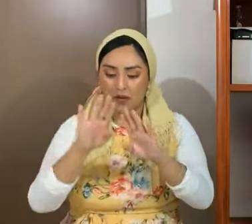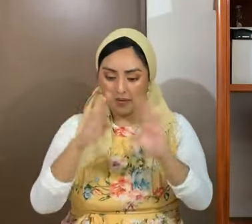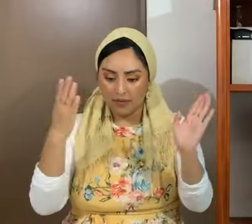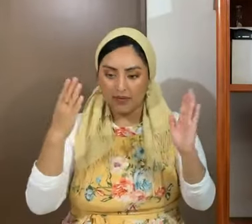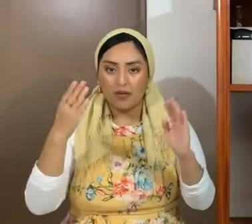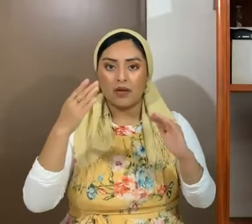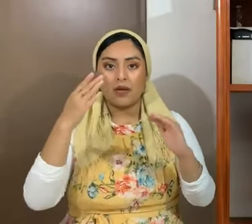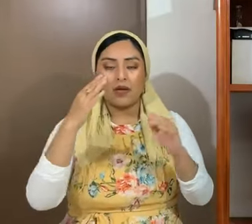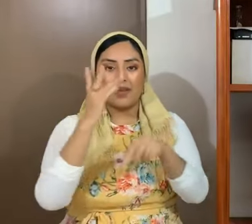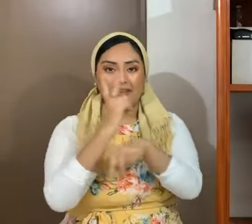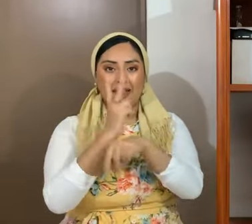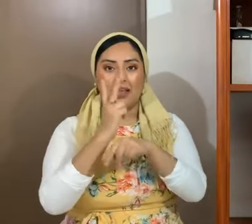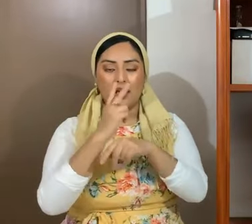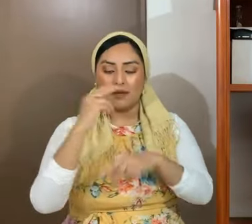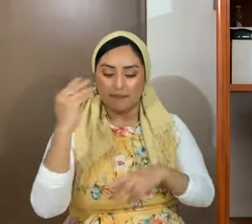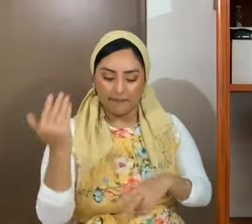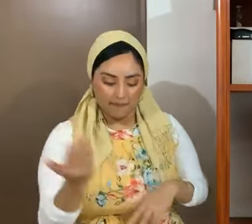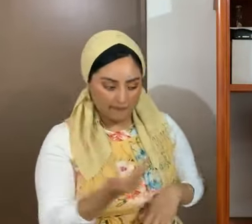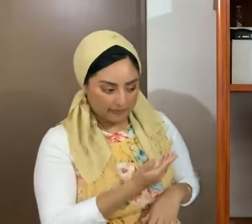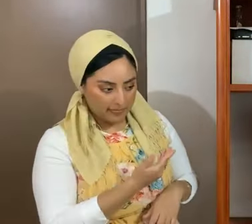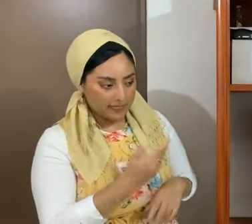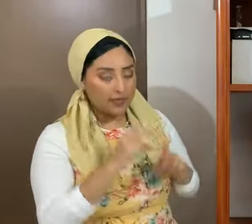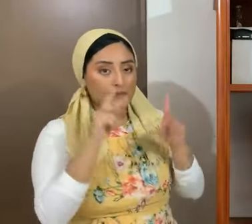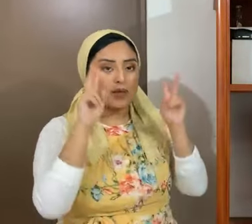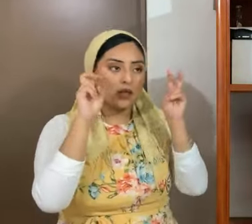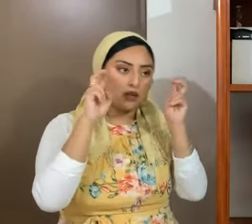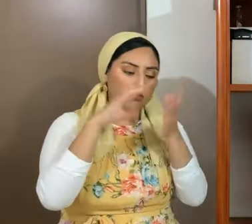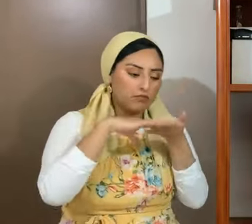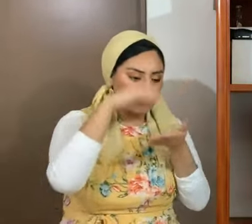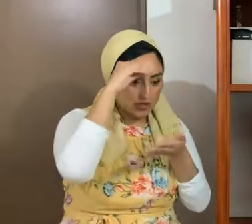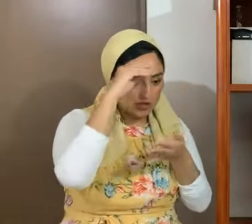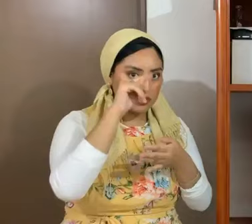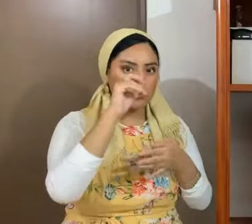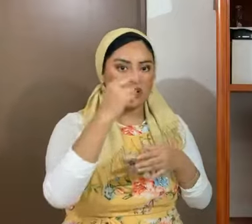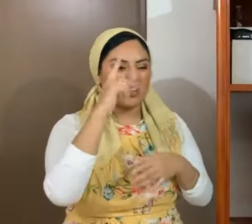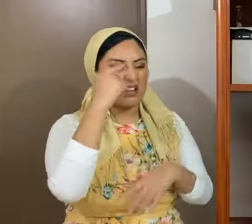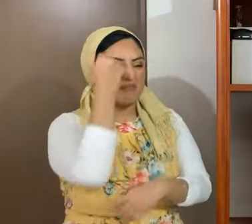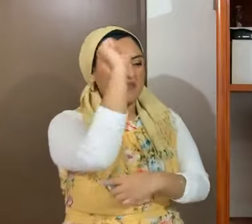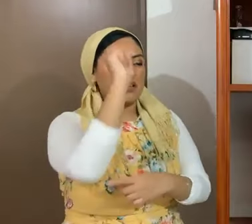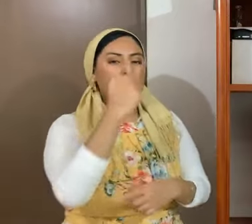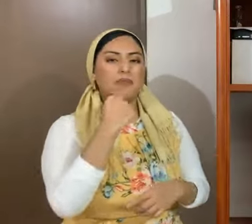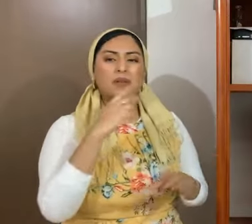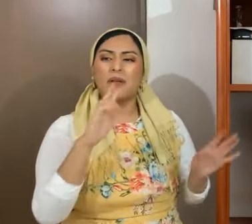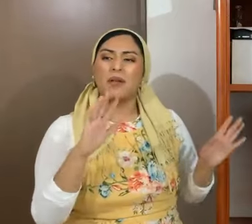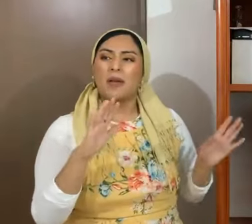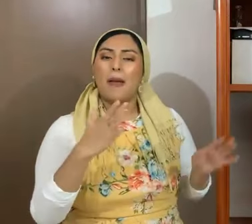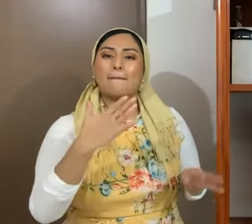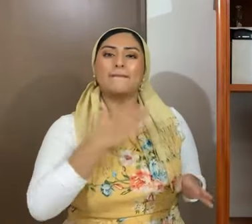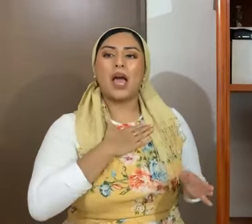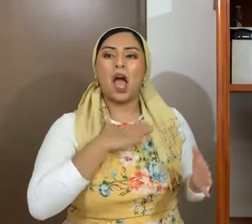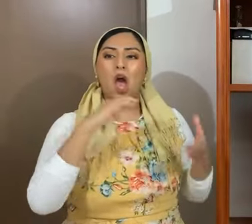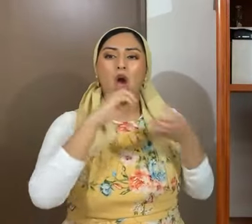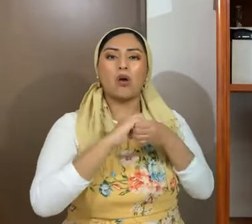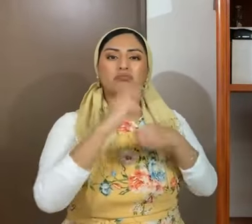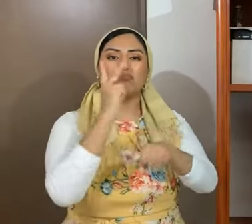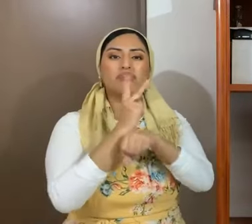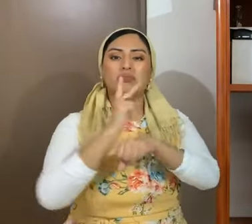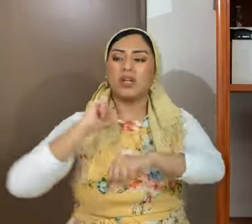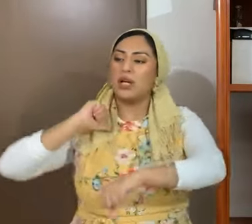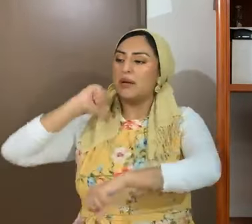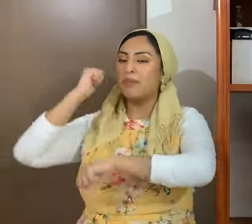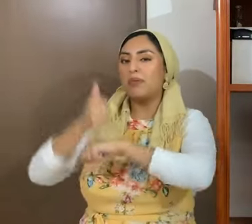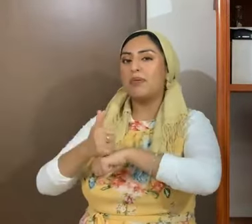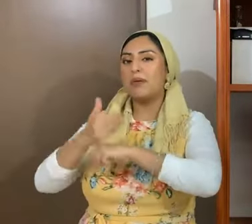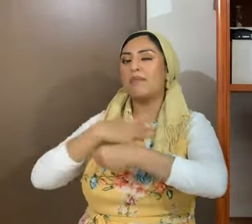de una congregación, llega, dice que estudia Torah, pero después se revela y dice: no, yo voy a abrir mi propia congregación, o no,